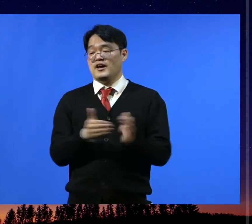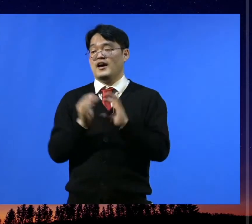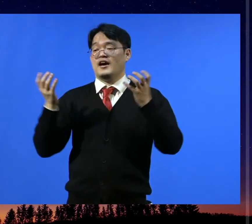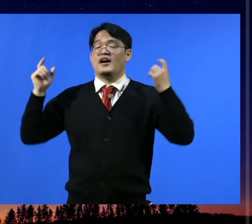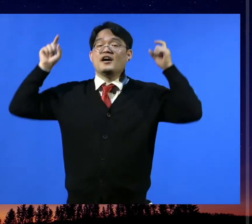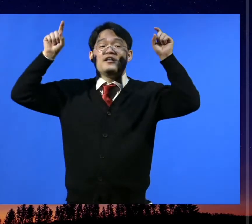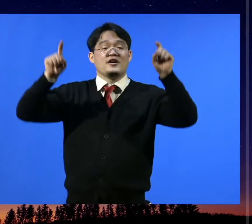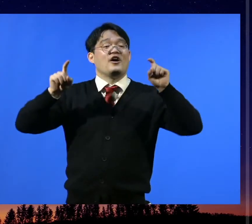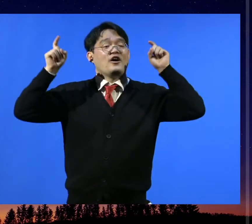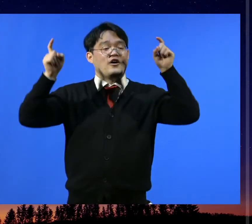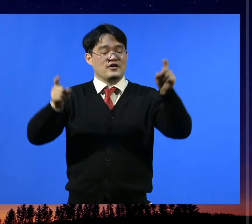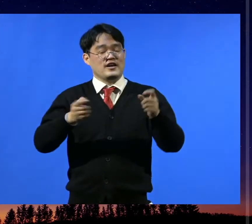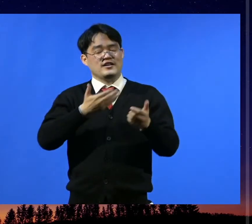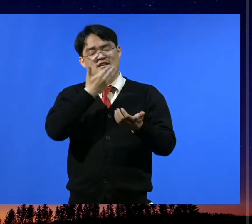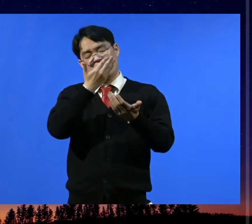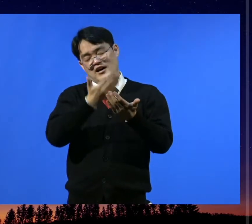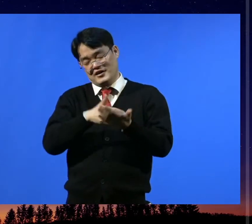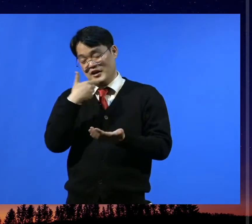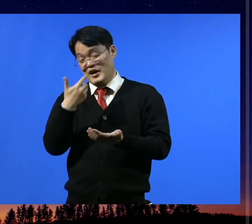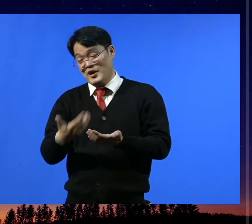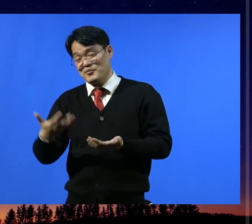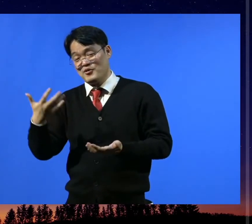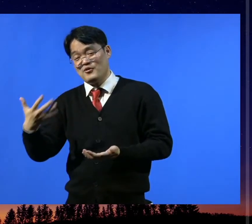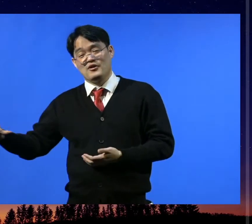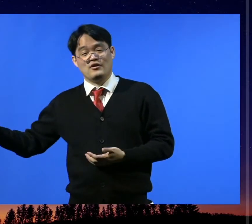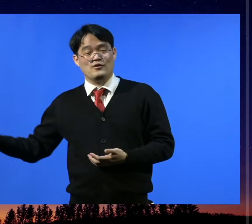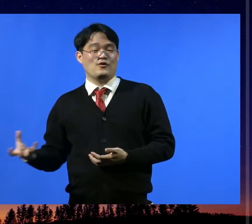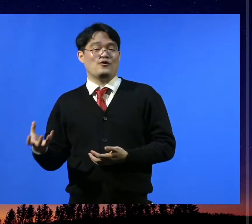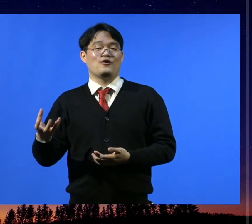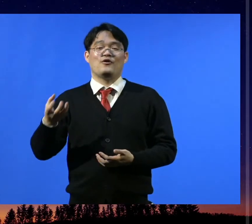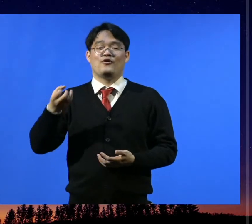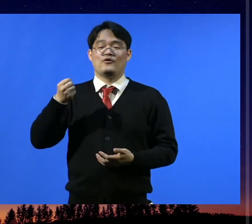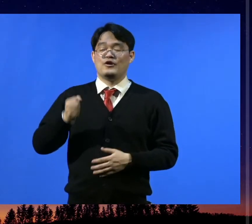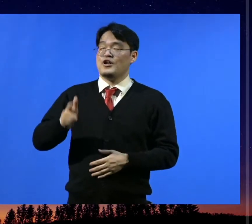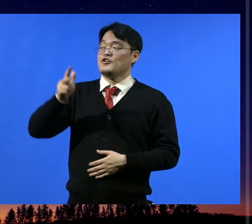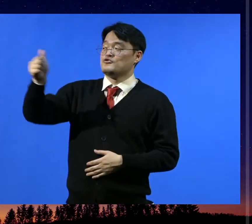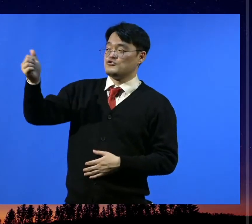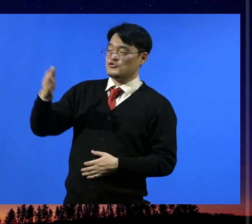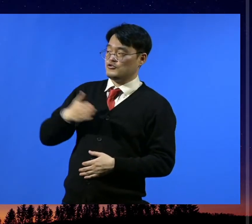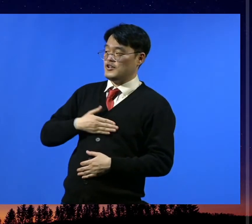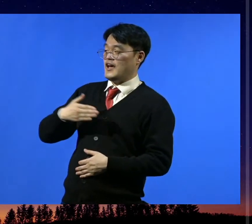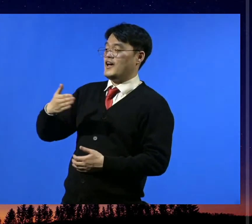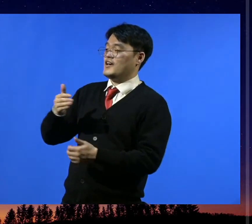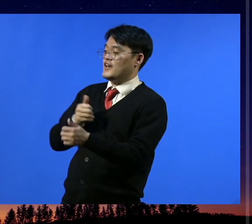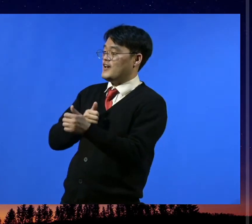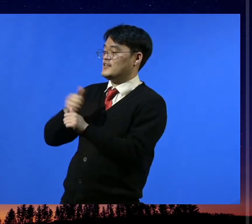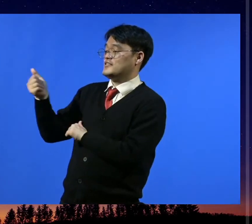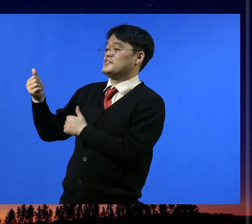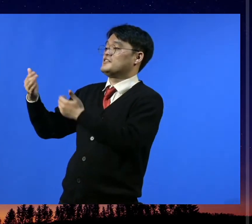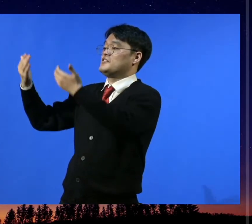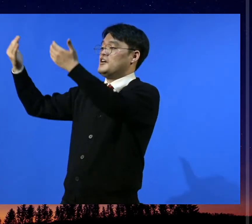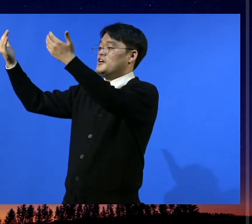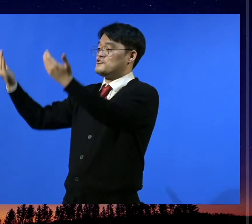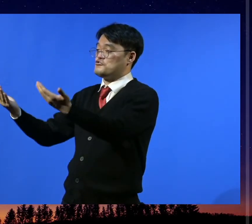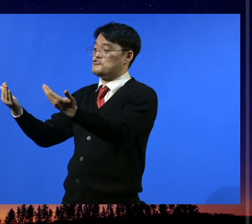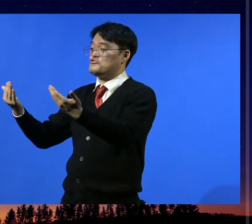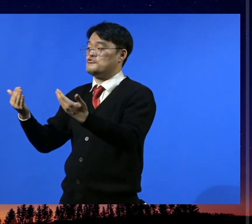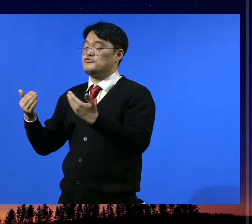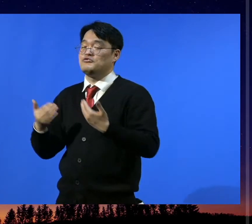승리하였네. 어린 양의 보혈로 주 내게